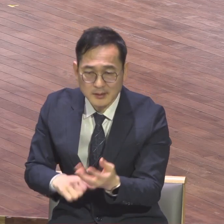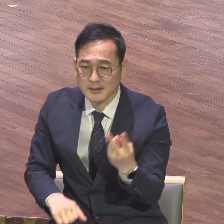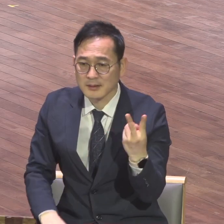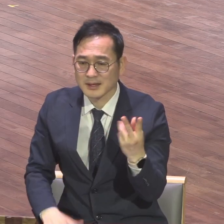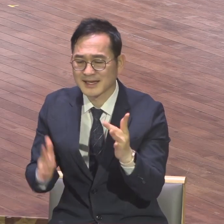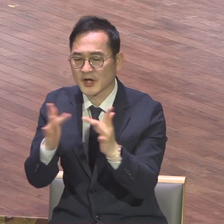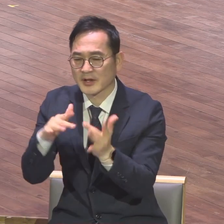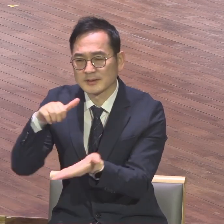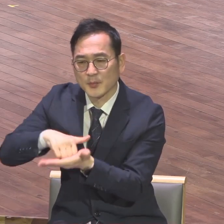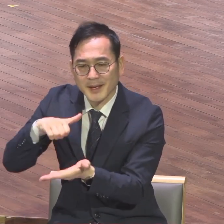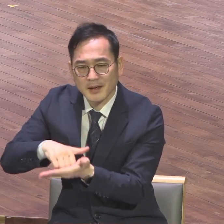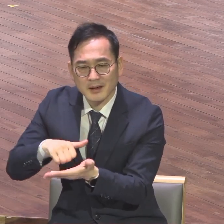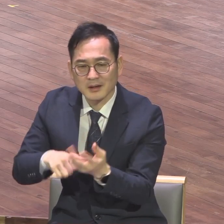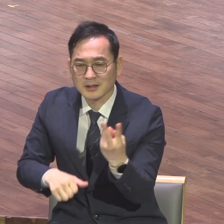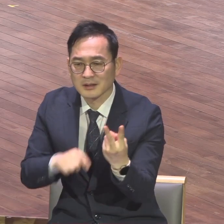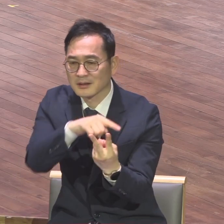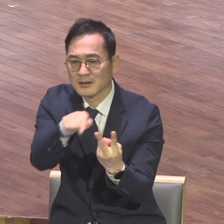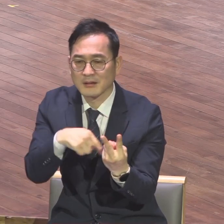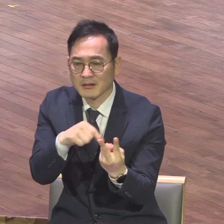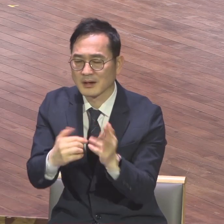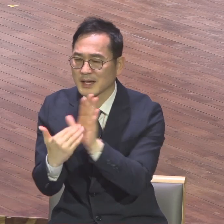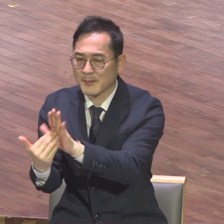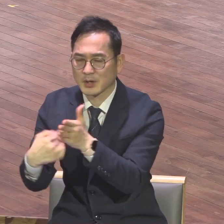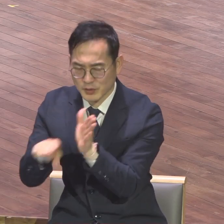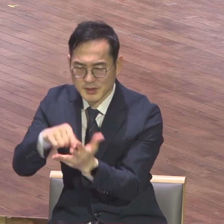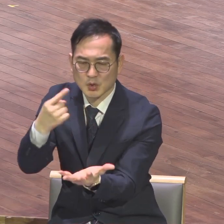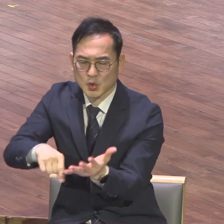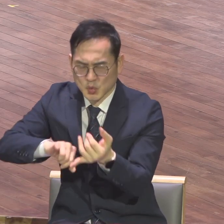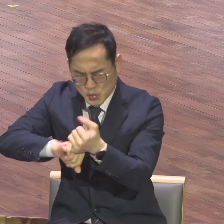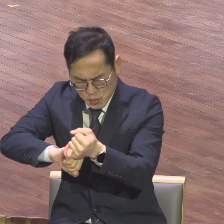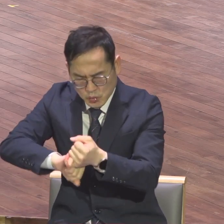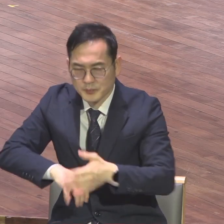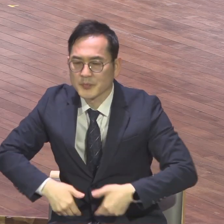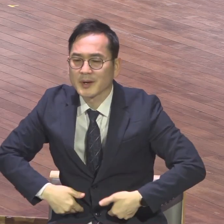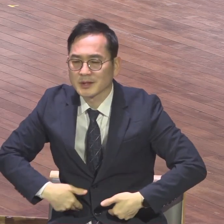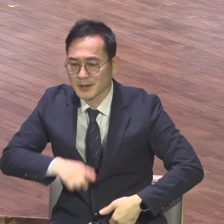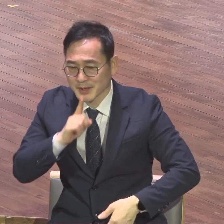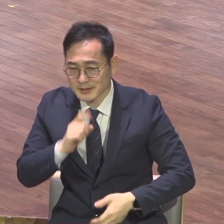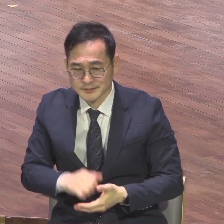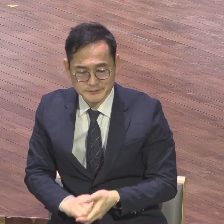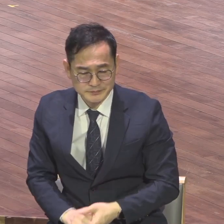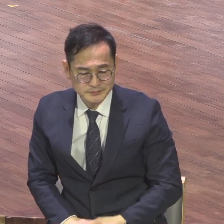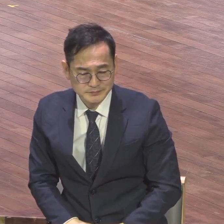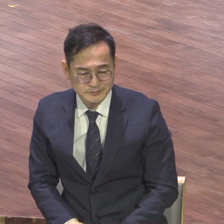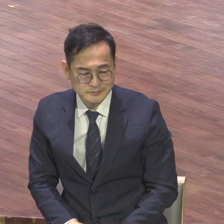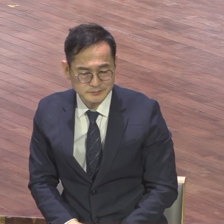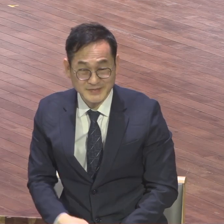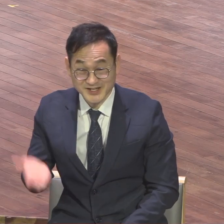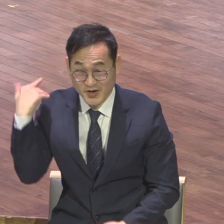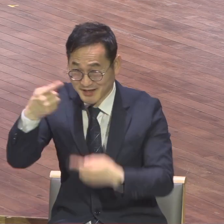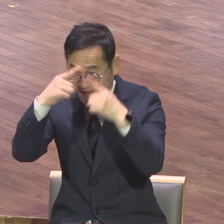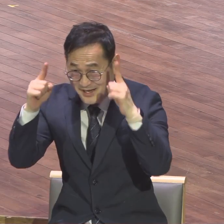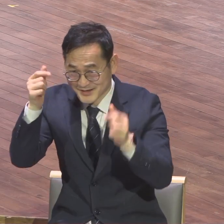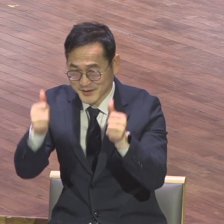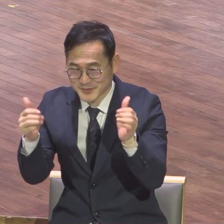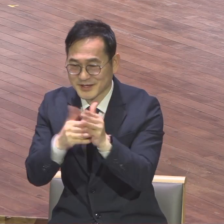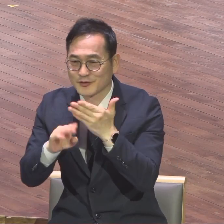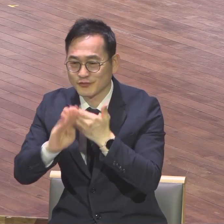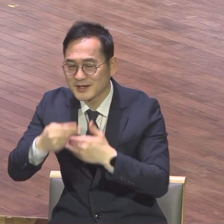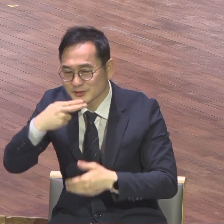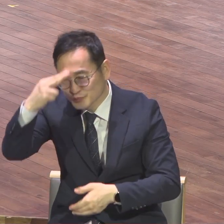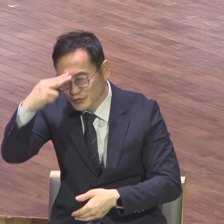예방 이 교육을 강화해야 된다. 과거에는 뭐라 그랬냐? 수능 이후 음주, 흡연, 폭력